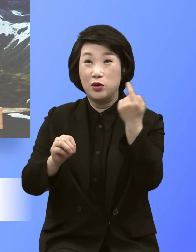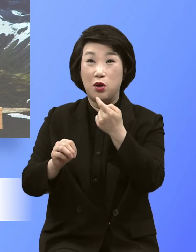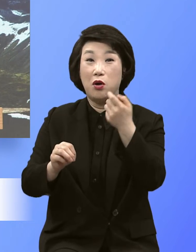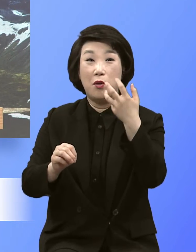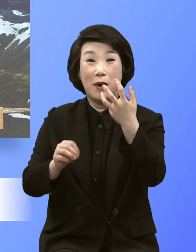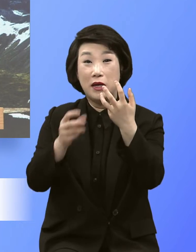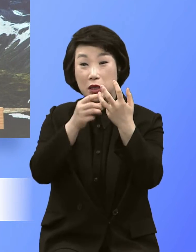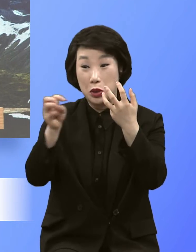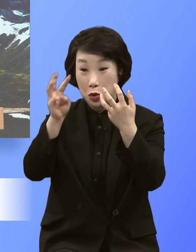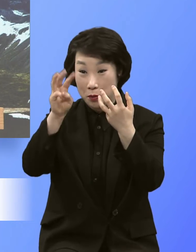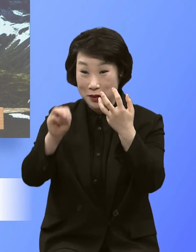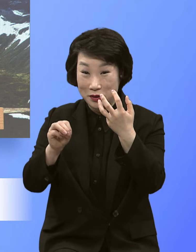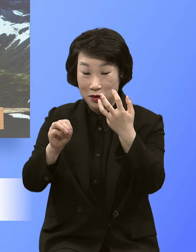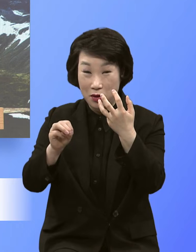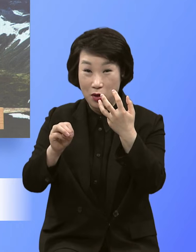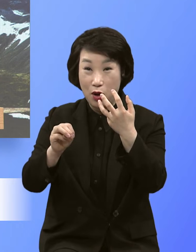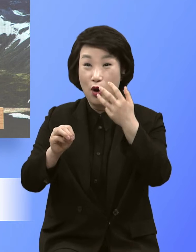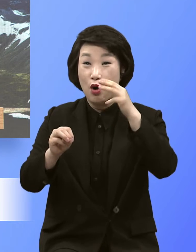1080km,